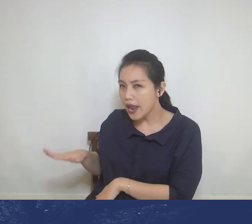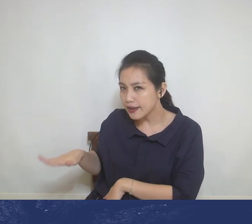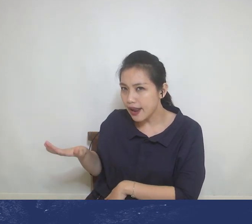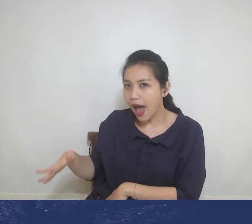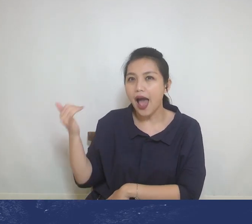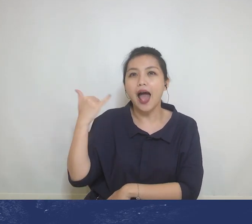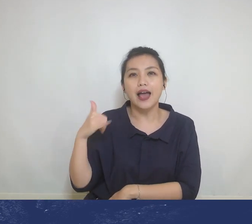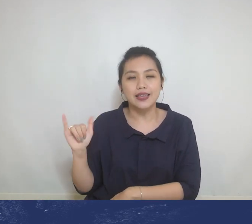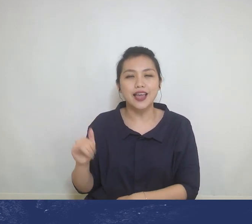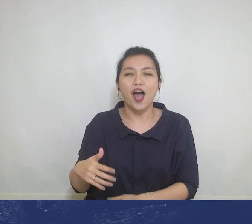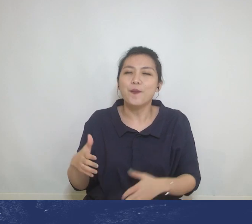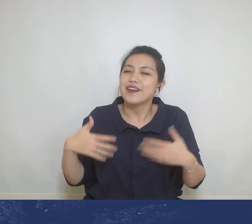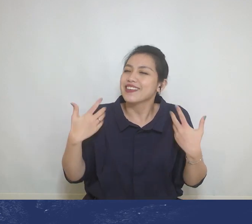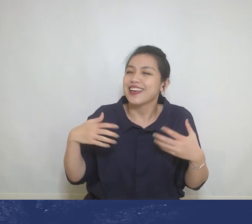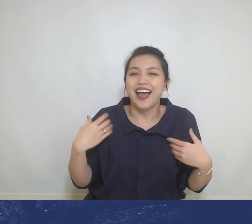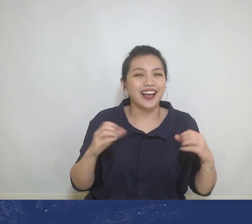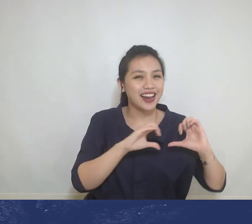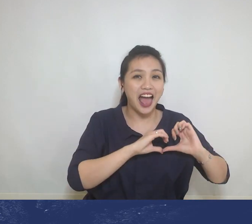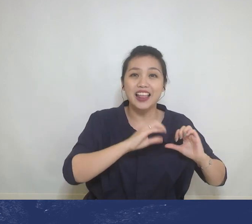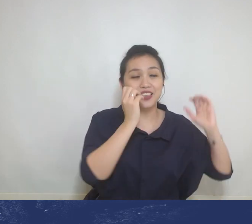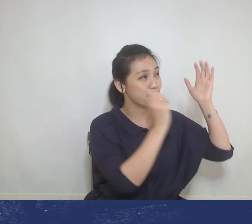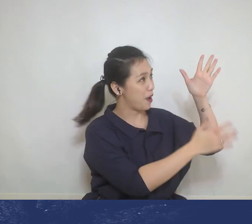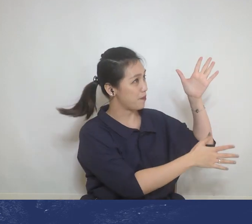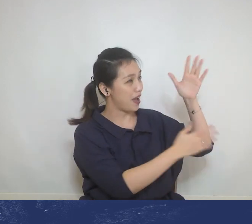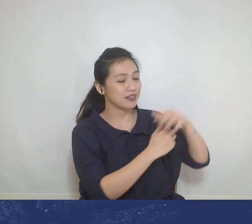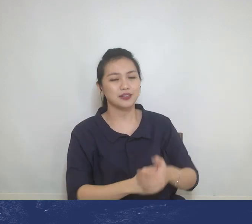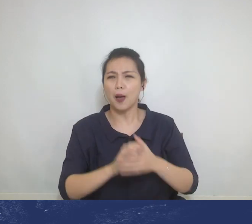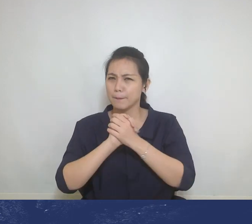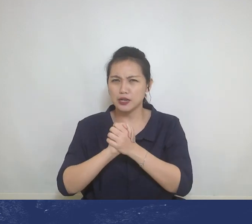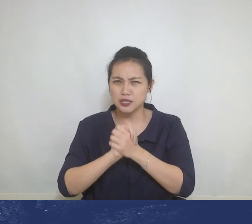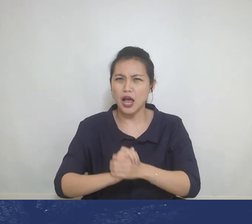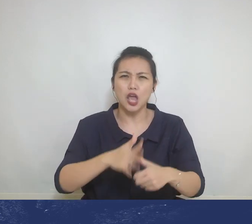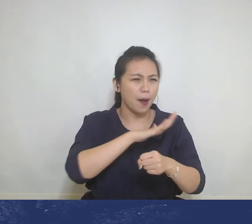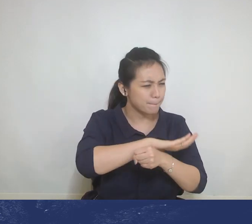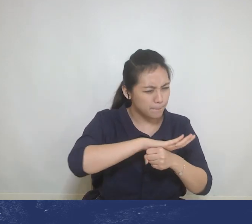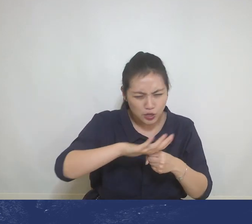cuma menyenangkan Bapa di sorga. Pinginnya itu percaya kepada Bapa di